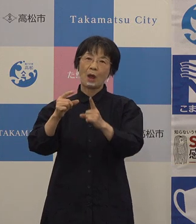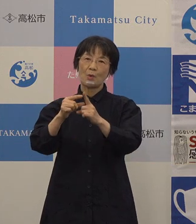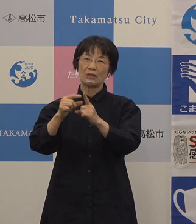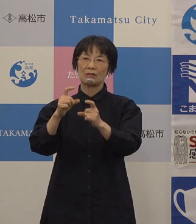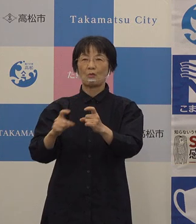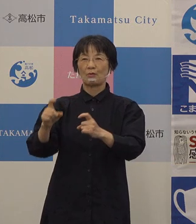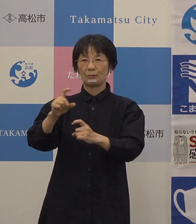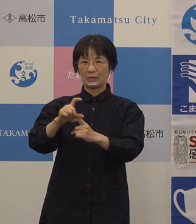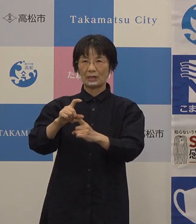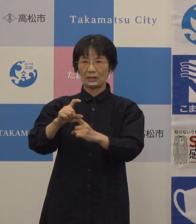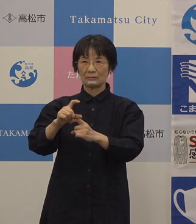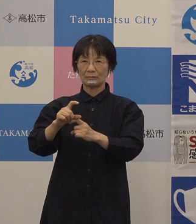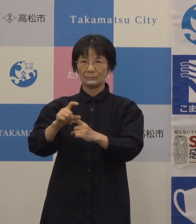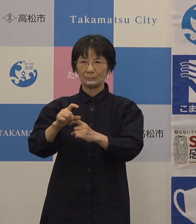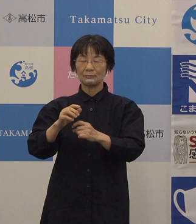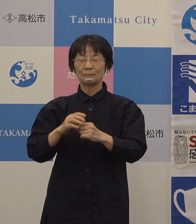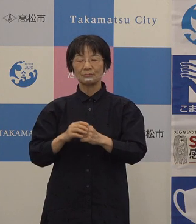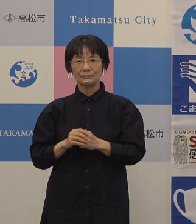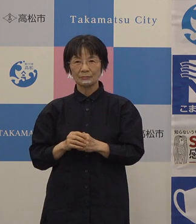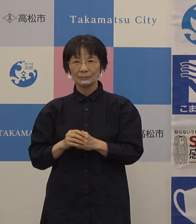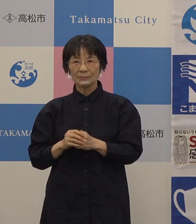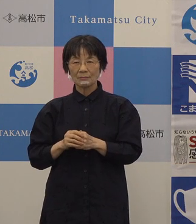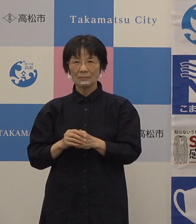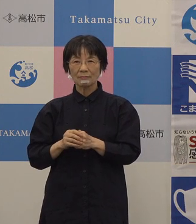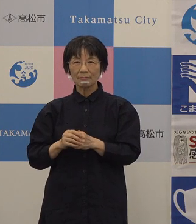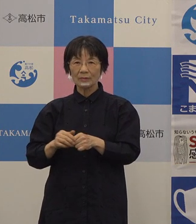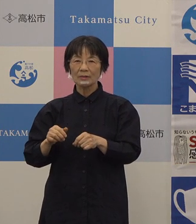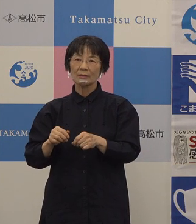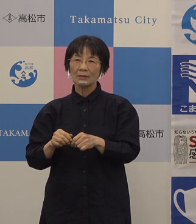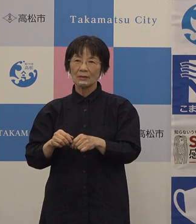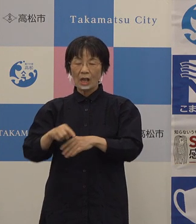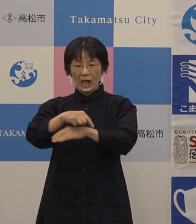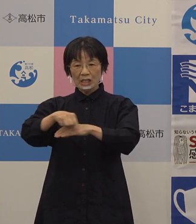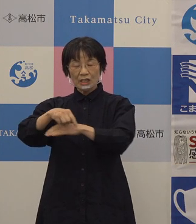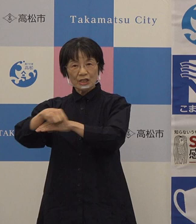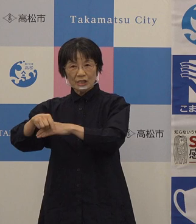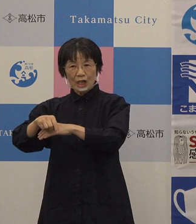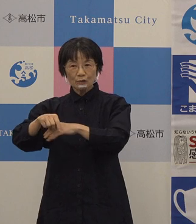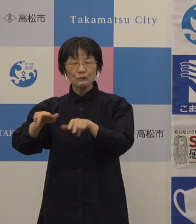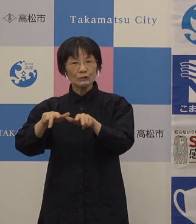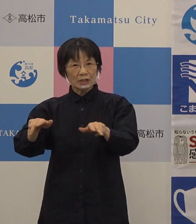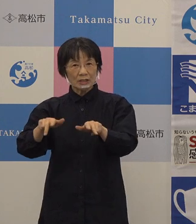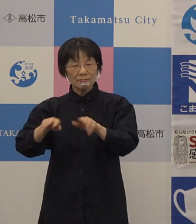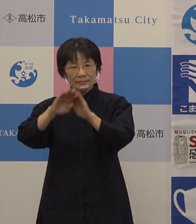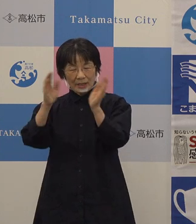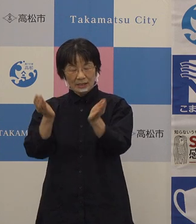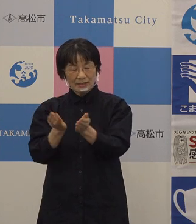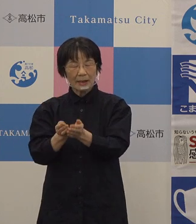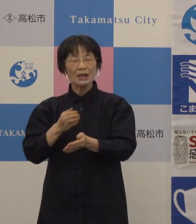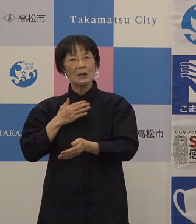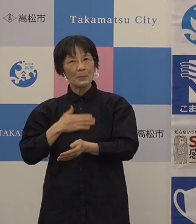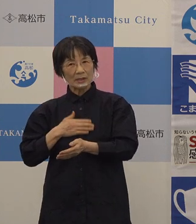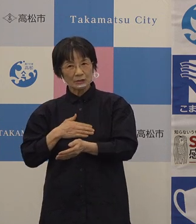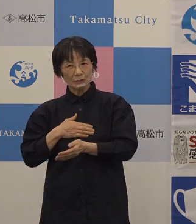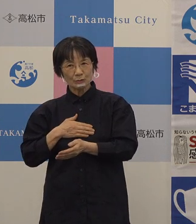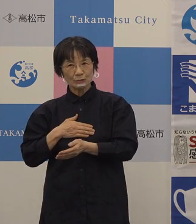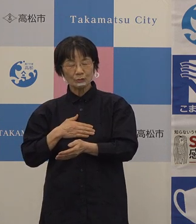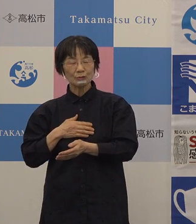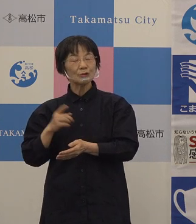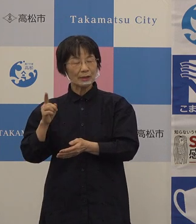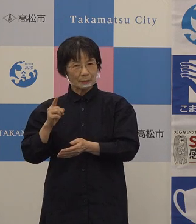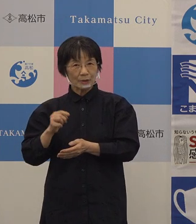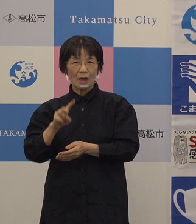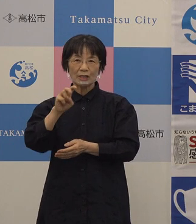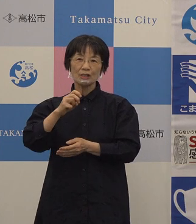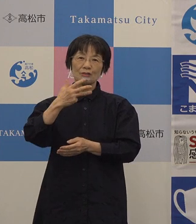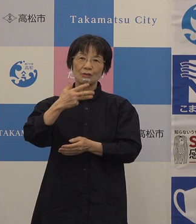。続いて施策全体の満足度は、満足度や満足を合わせた満足度は